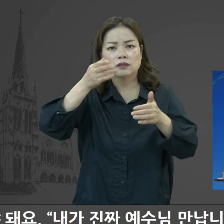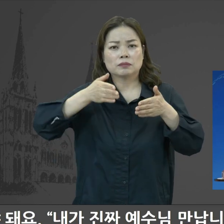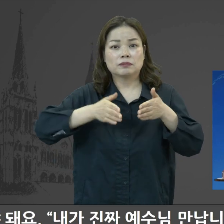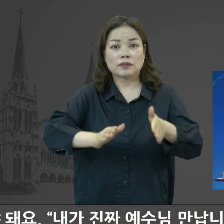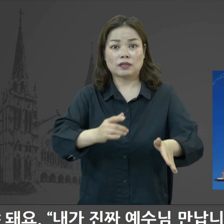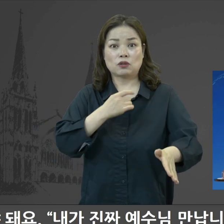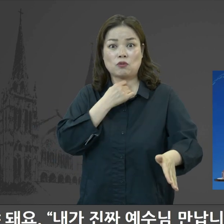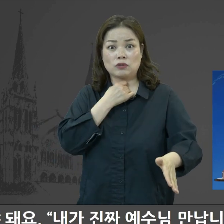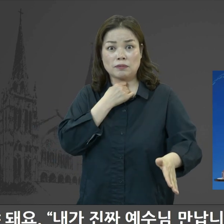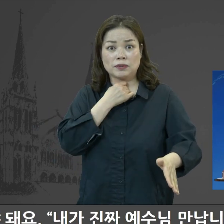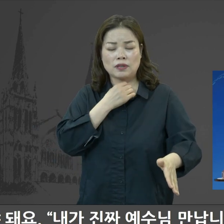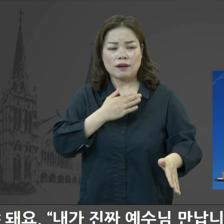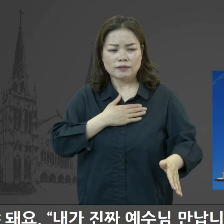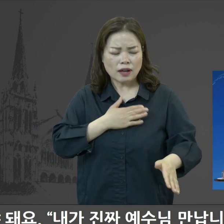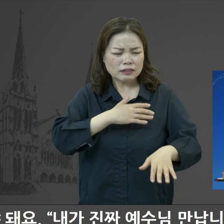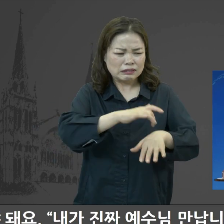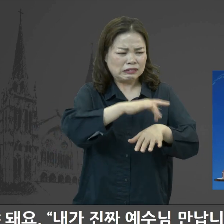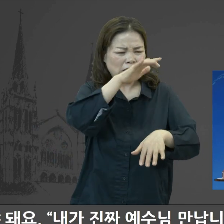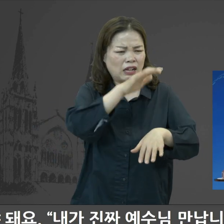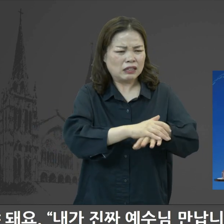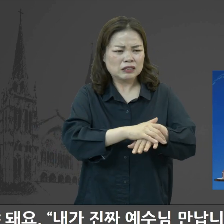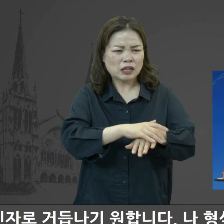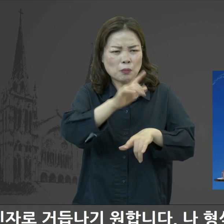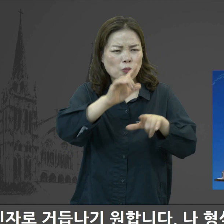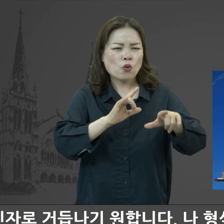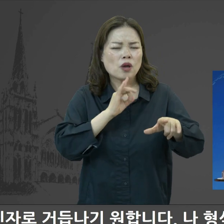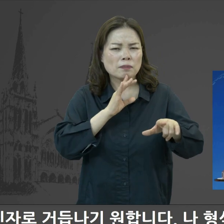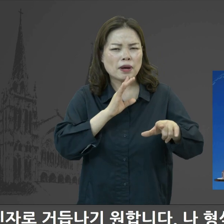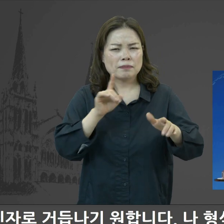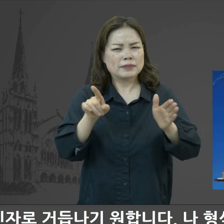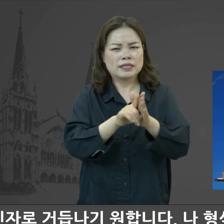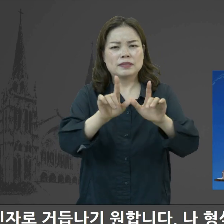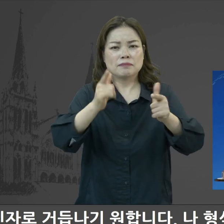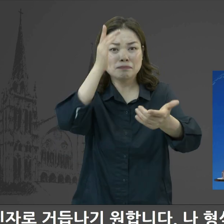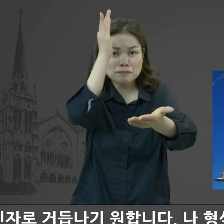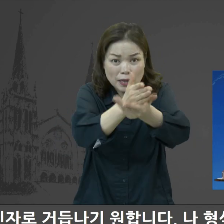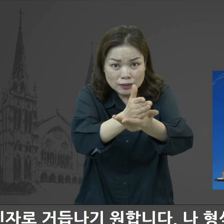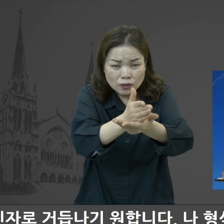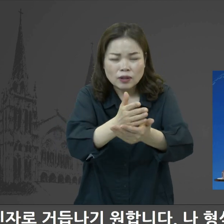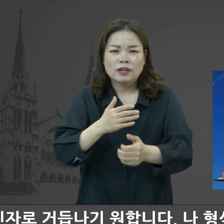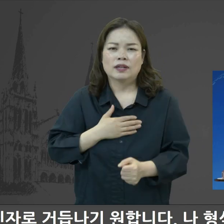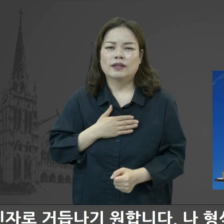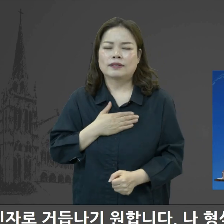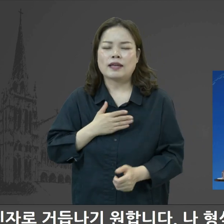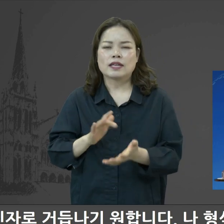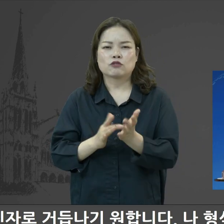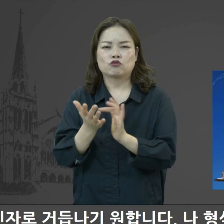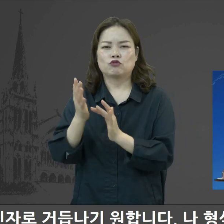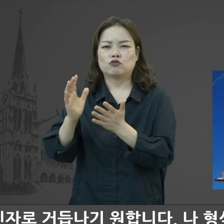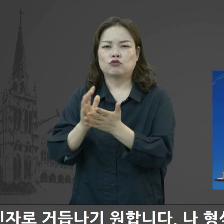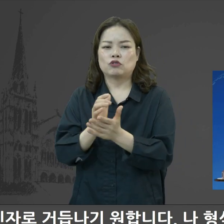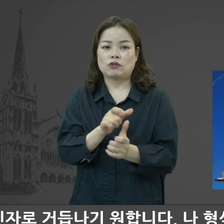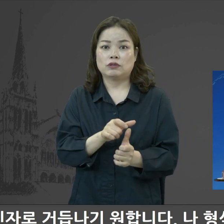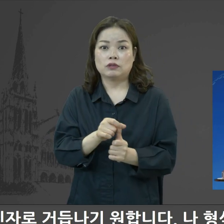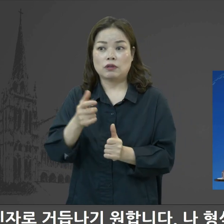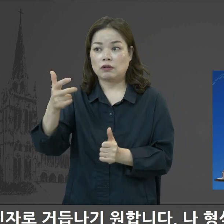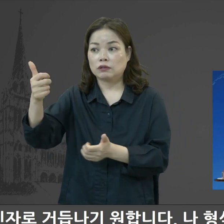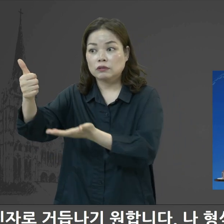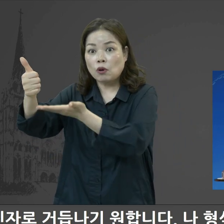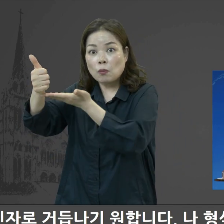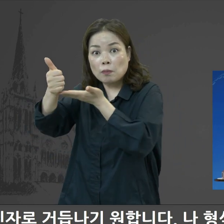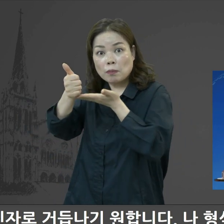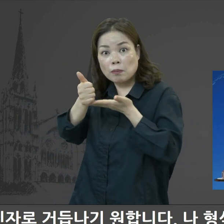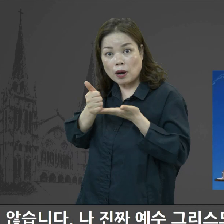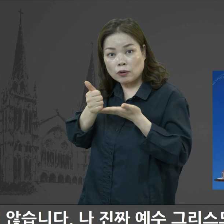원합니다. 나 형식만, 모양만 믿는 사람 되고 싶지 않습니다. 나 진짜 예수 그리스도를 내 구주로 영접하고